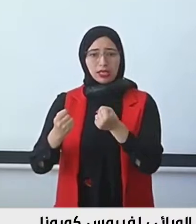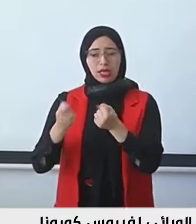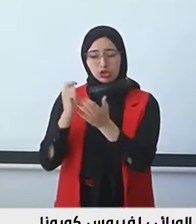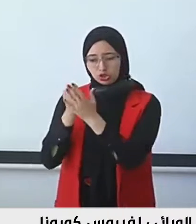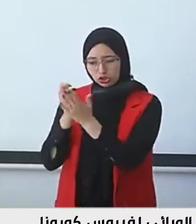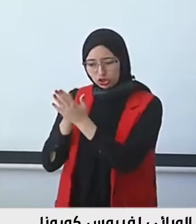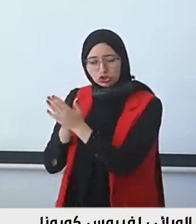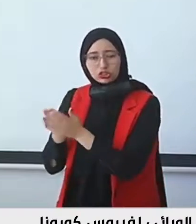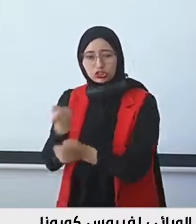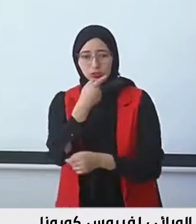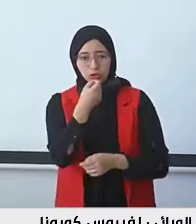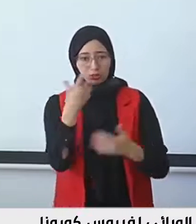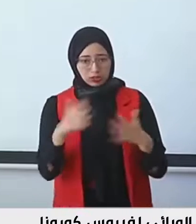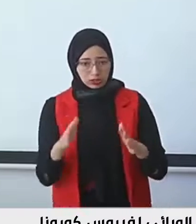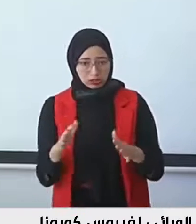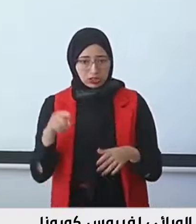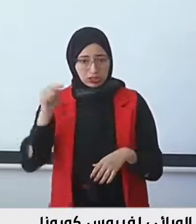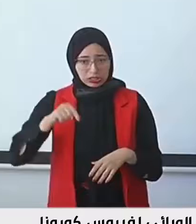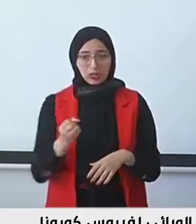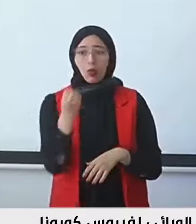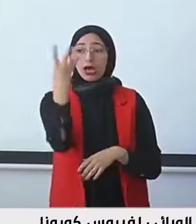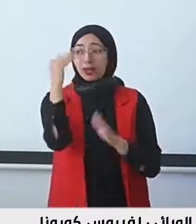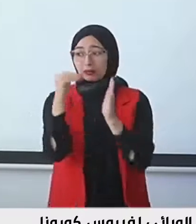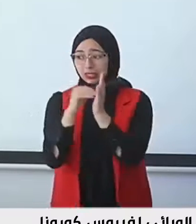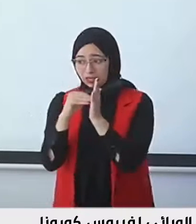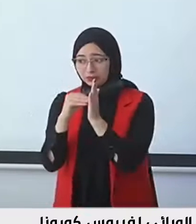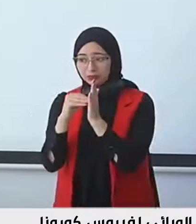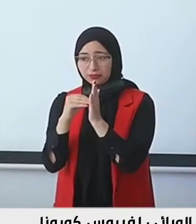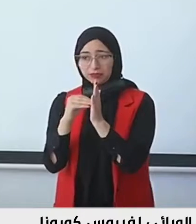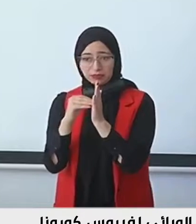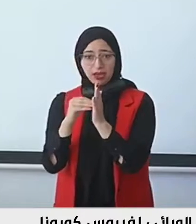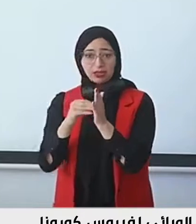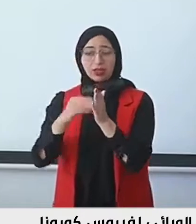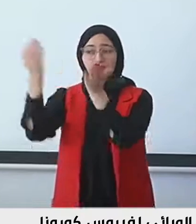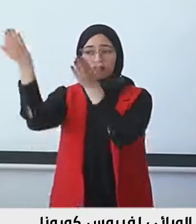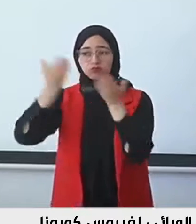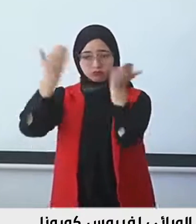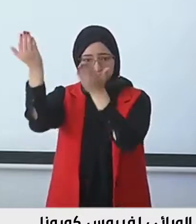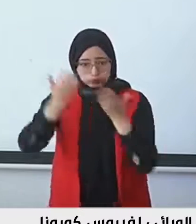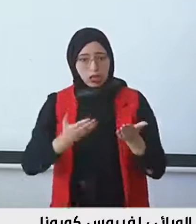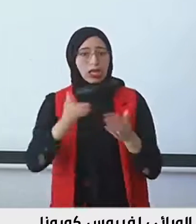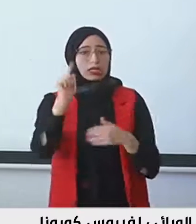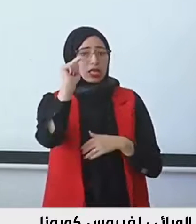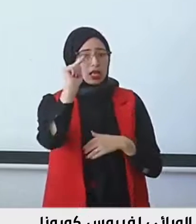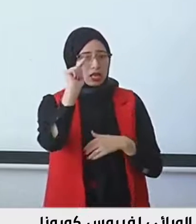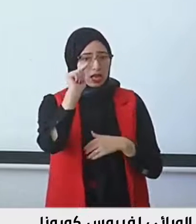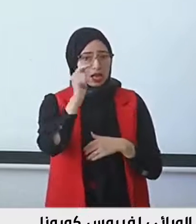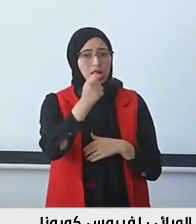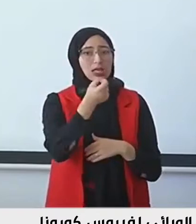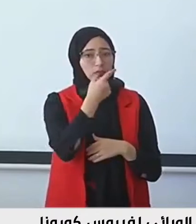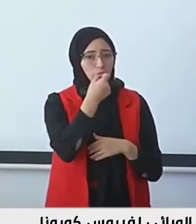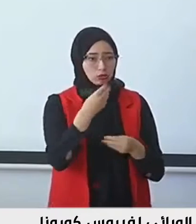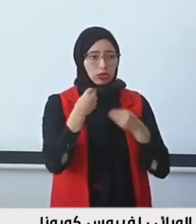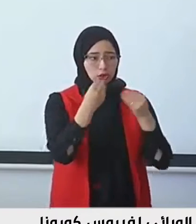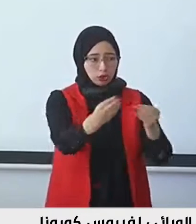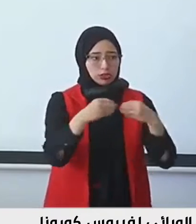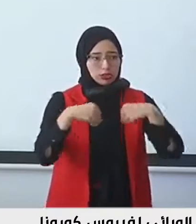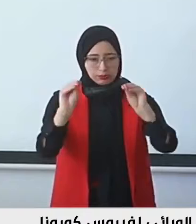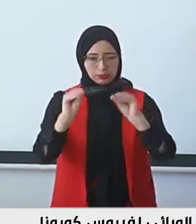هذا. حاليا الكميه قلت لك 400,000 تجيب دفعات، كل ما تجي دفعه نوضعها لازم الصيدليه.